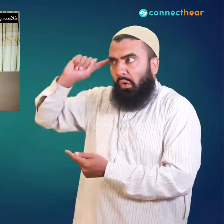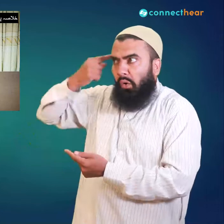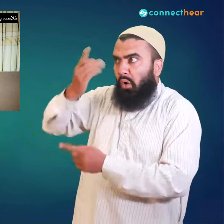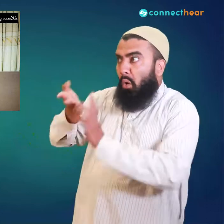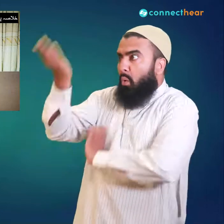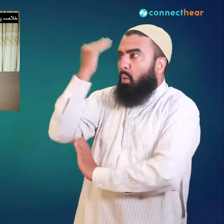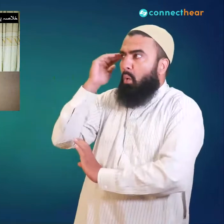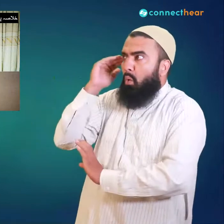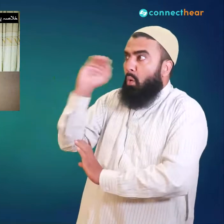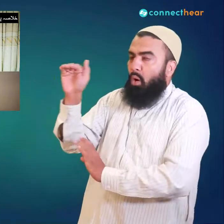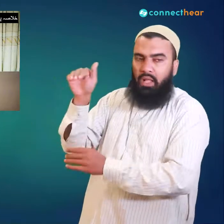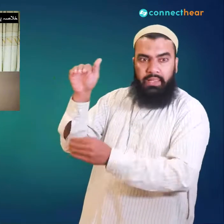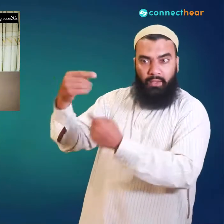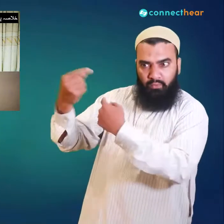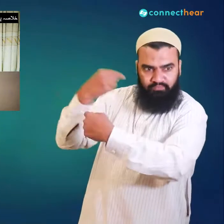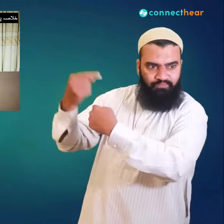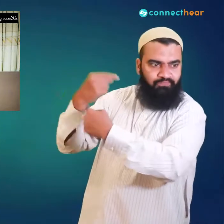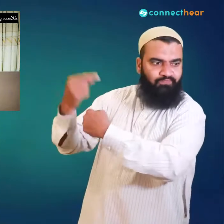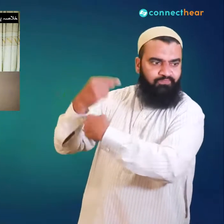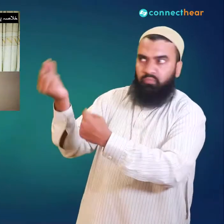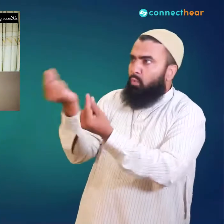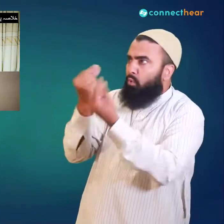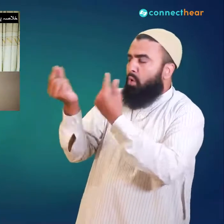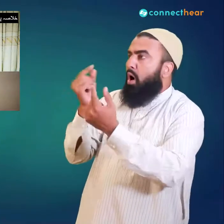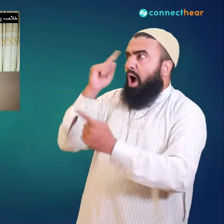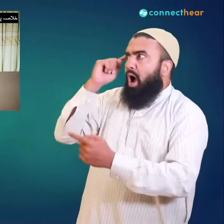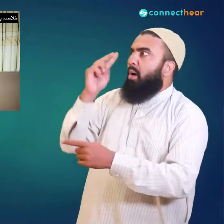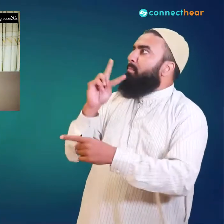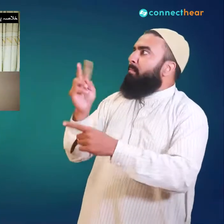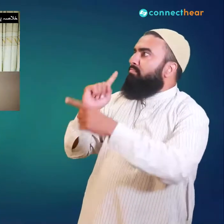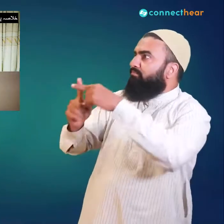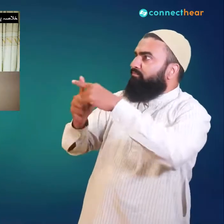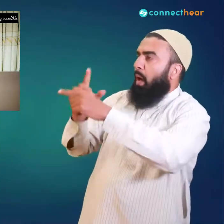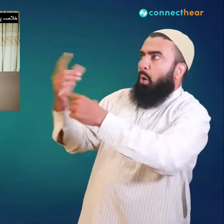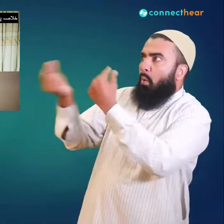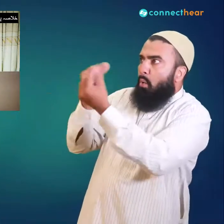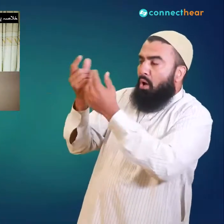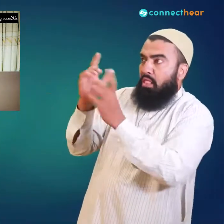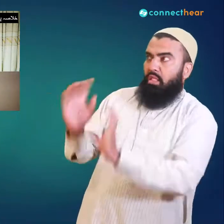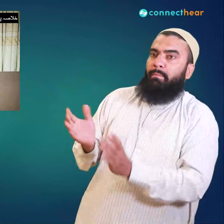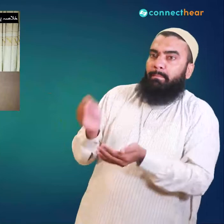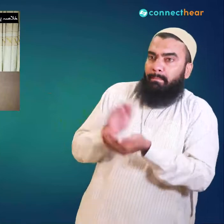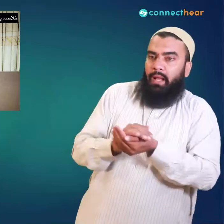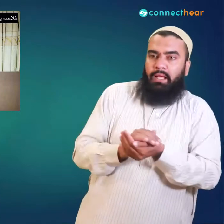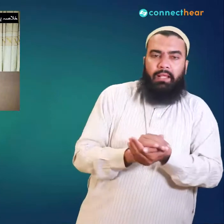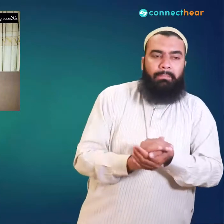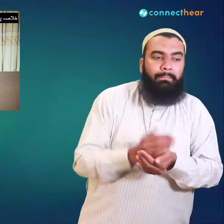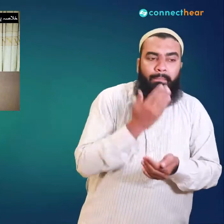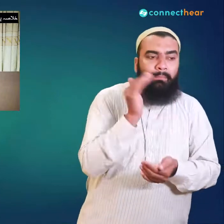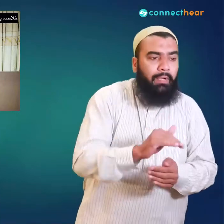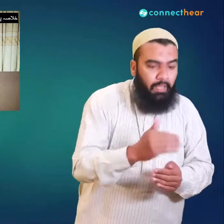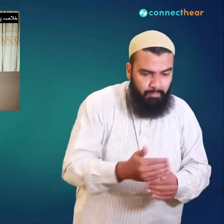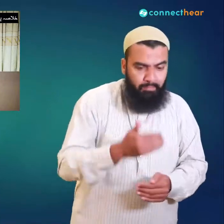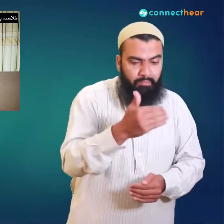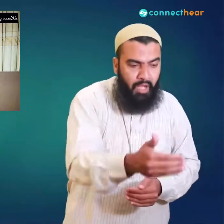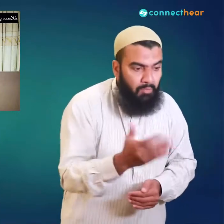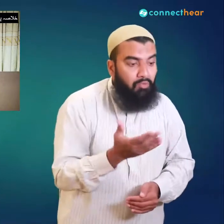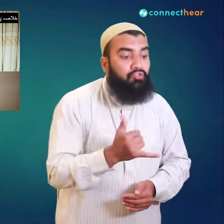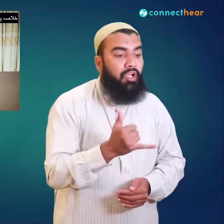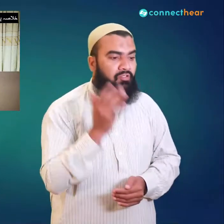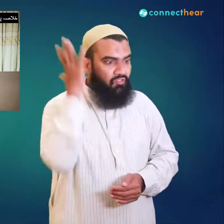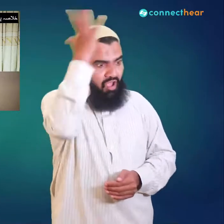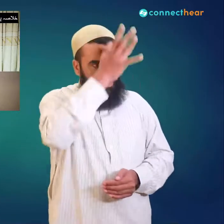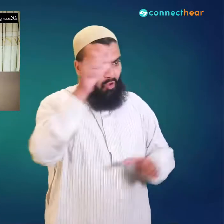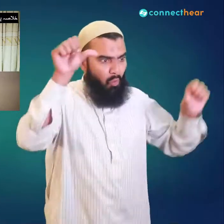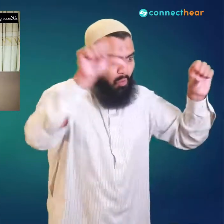میں لفظ قوت سے یہ فرما دیا گیا کہ اس قوت سے مراد ہر دور کے کہ وہ اسلحہ